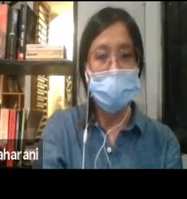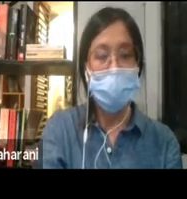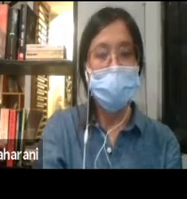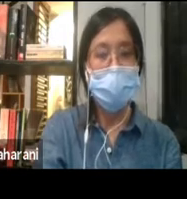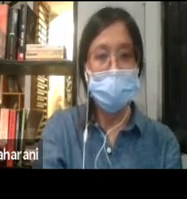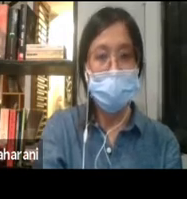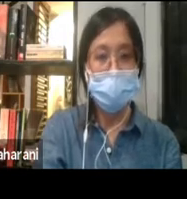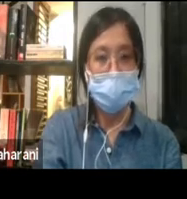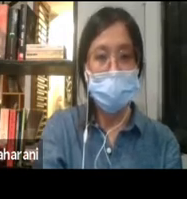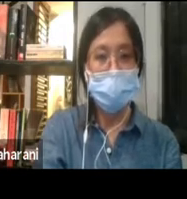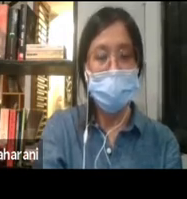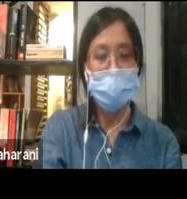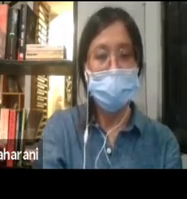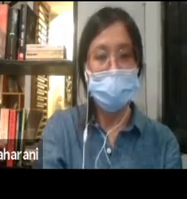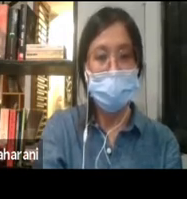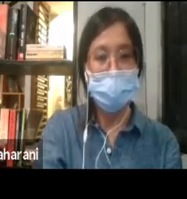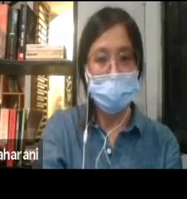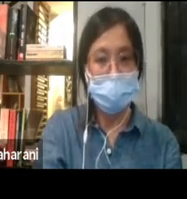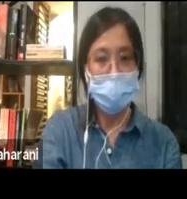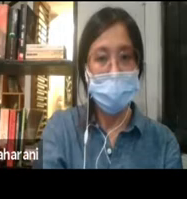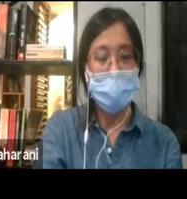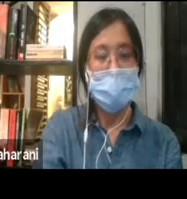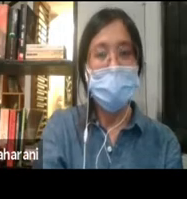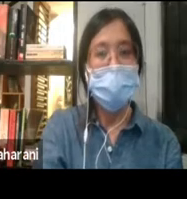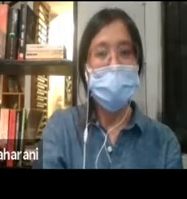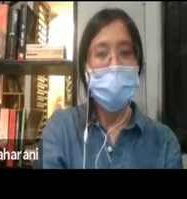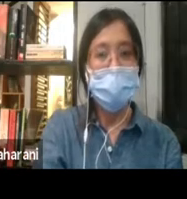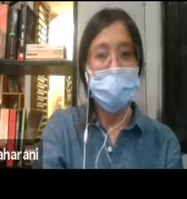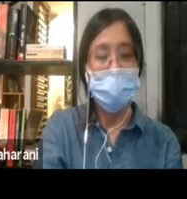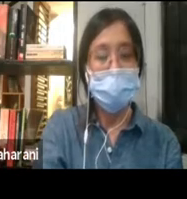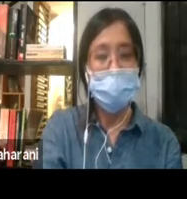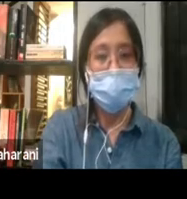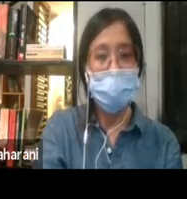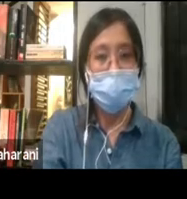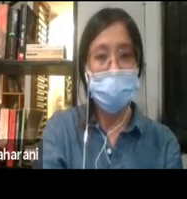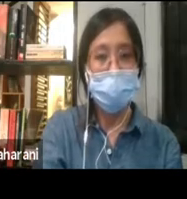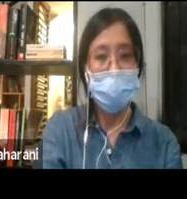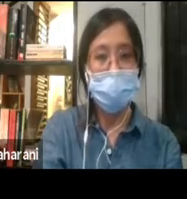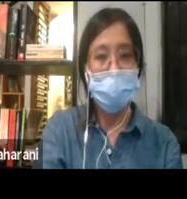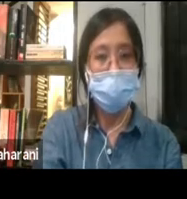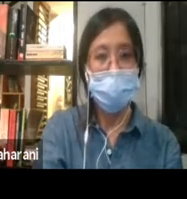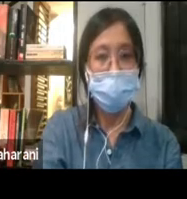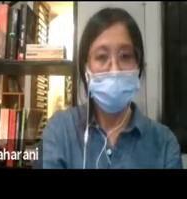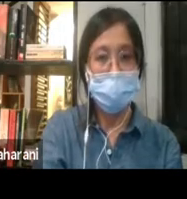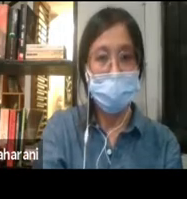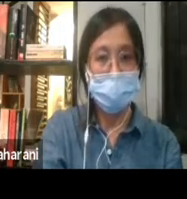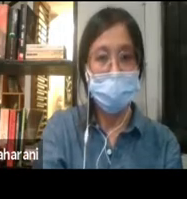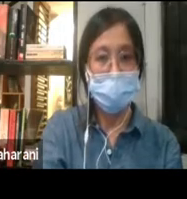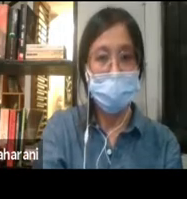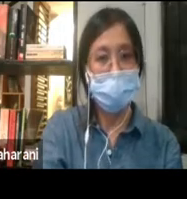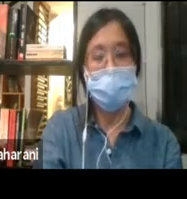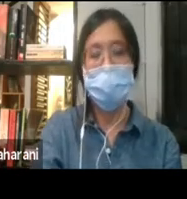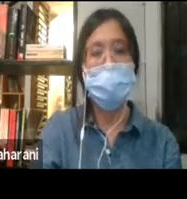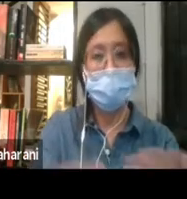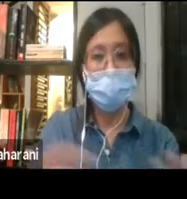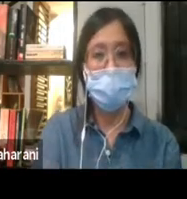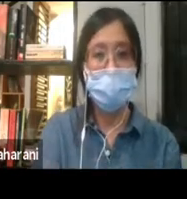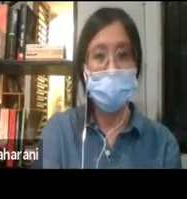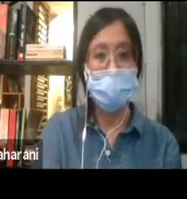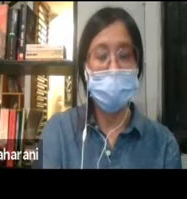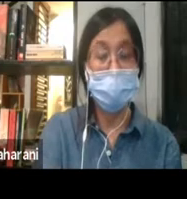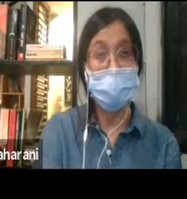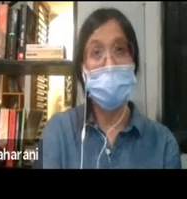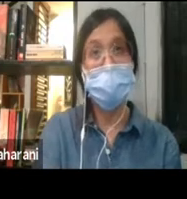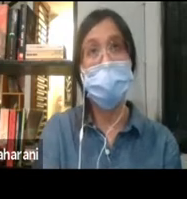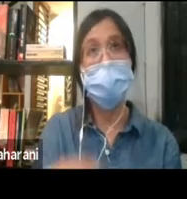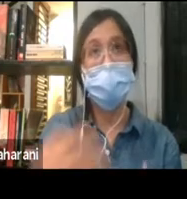Nah, ini juga penting dalam penulisan feature. Itu kita bukan mempengaruhi orang